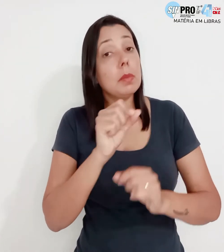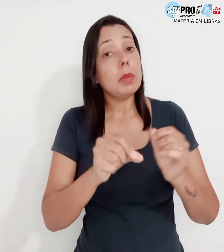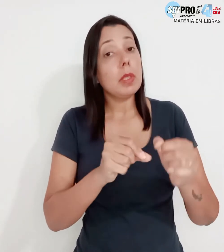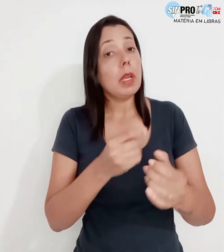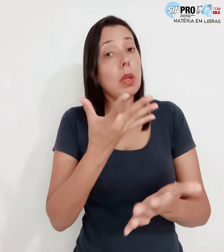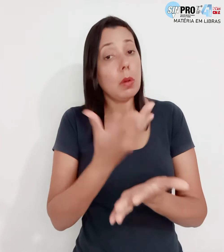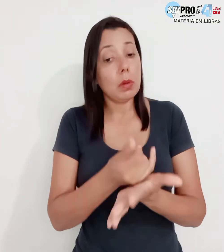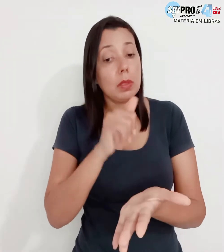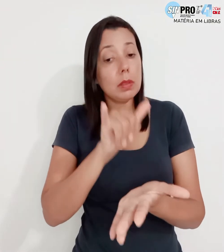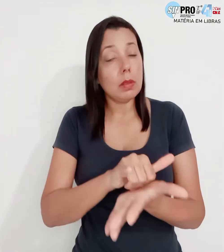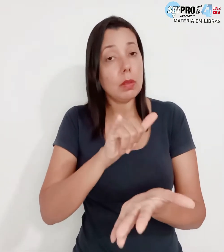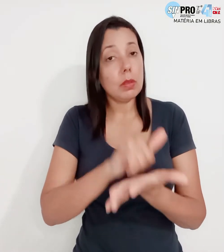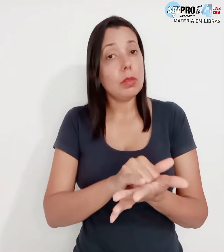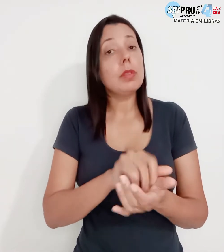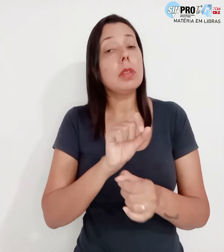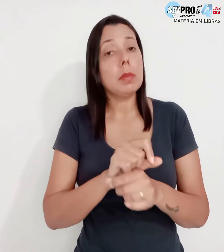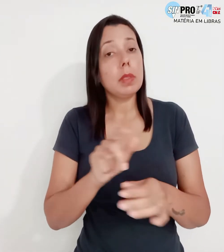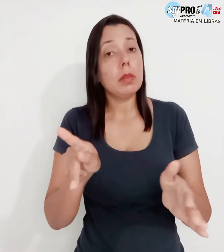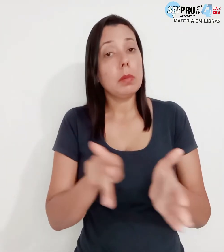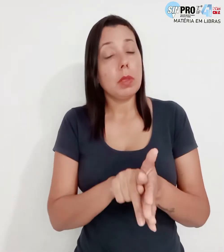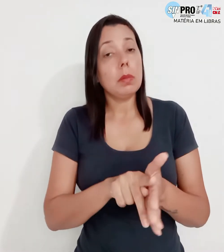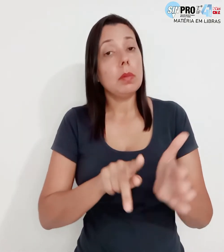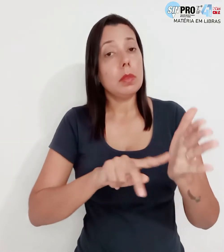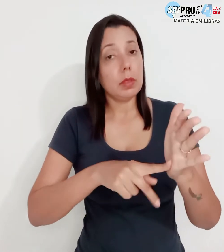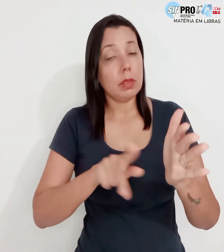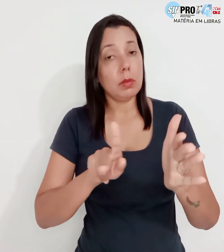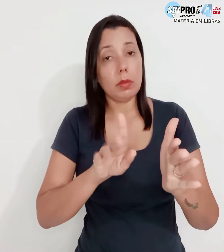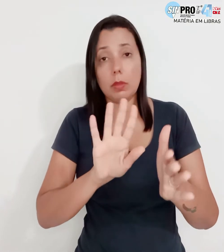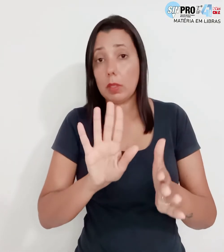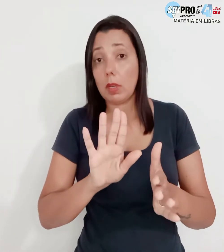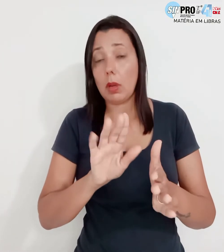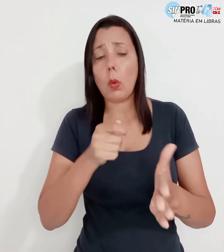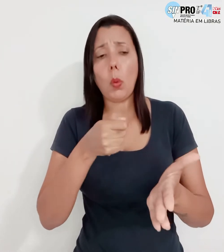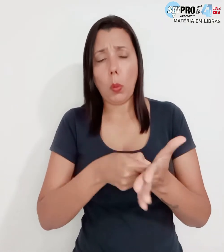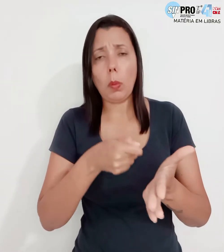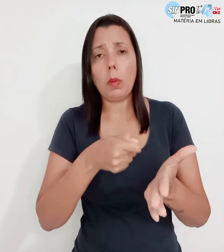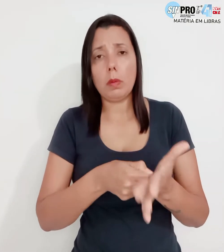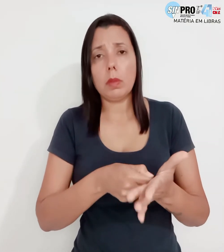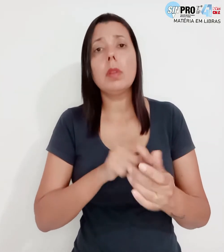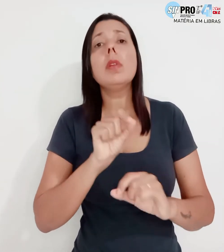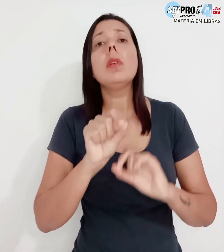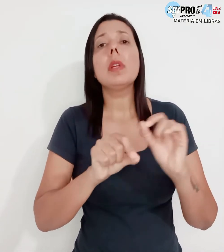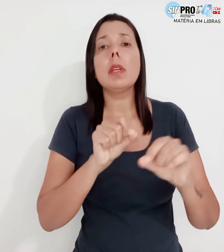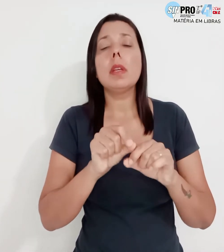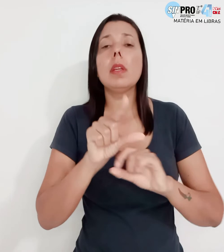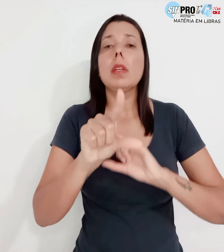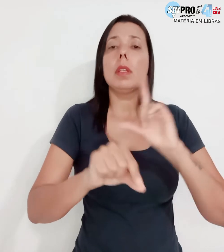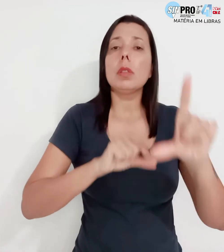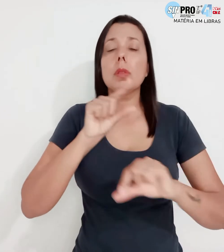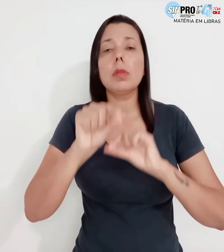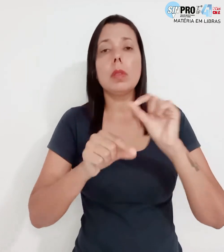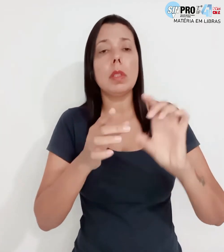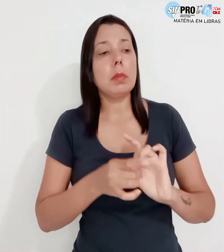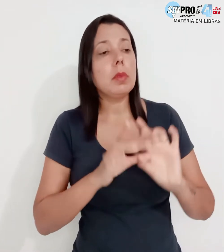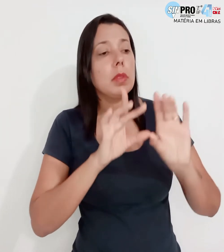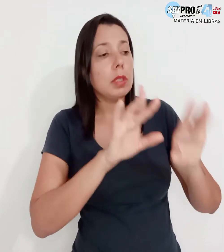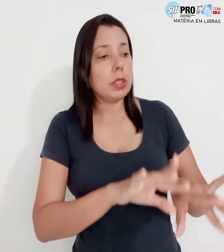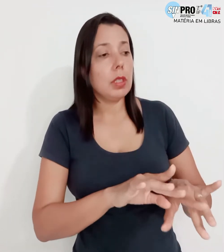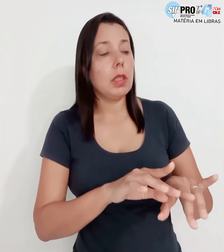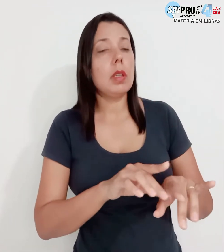o download do aplicativo do SimproDF não seja obrigatório, quem optar por deixar o